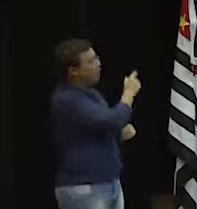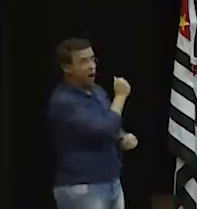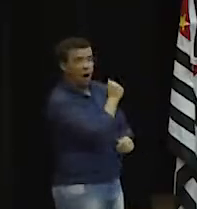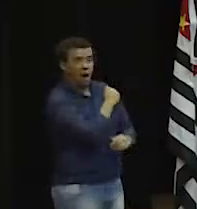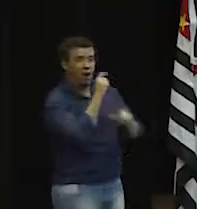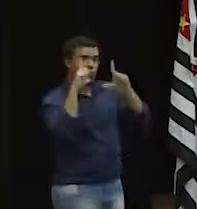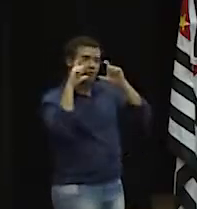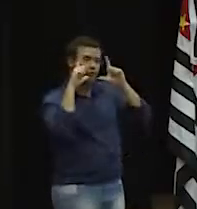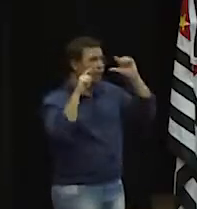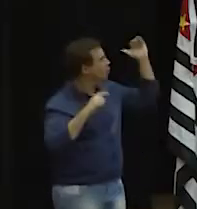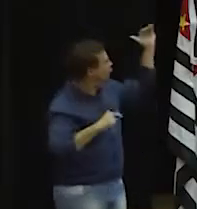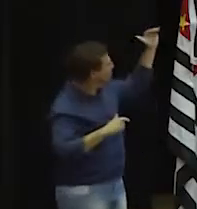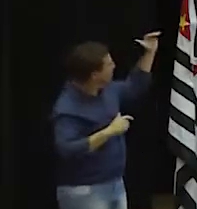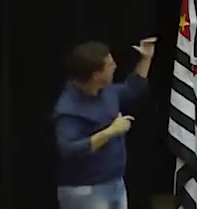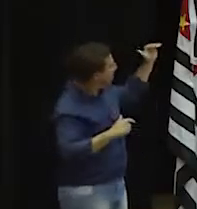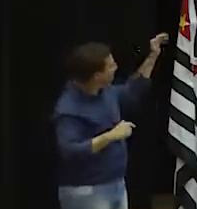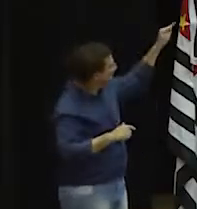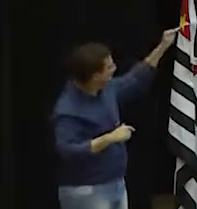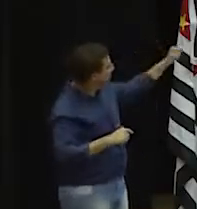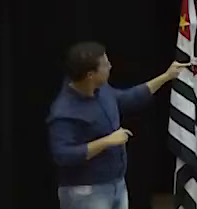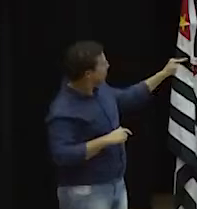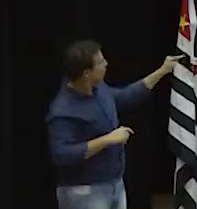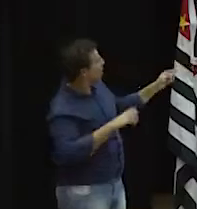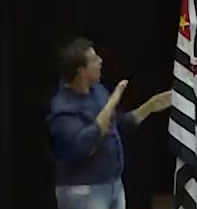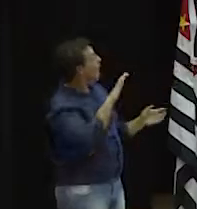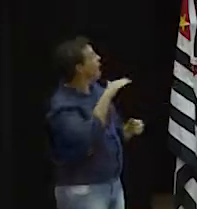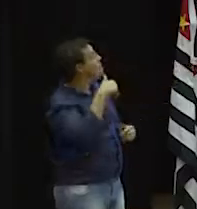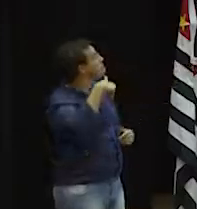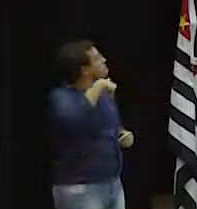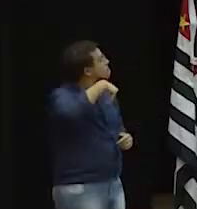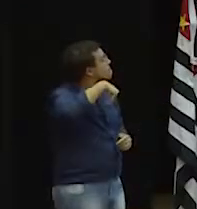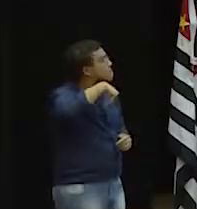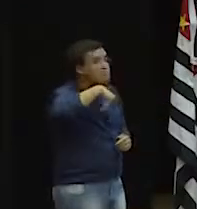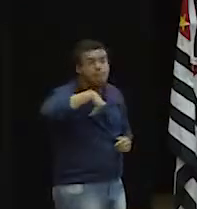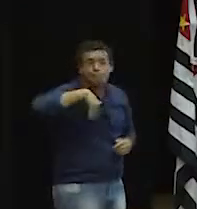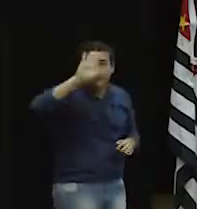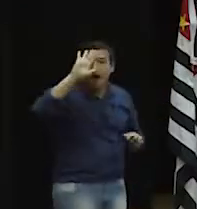os sujeitos, a foto dos alunos, né, o desenho, a imagem.